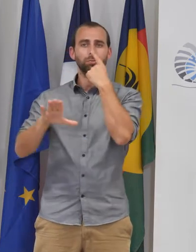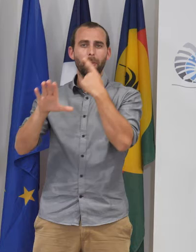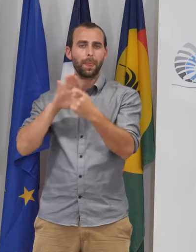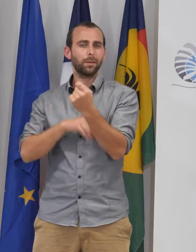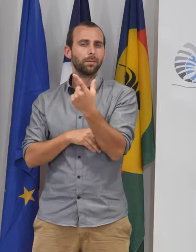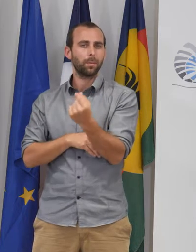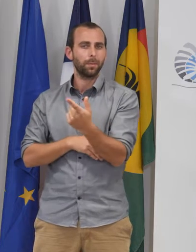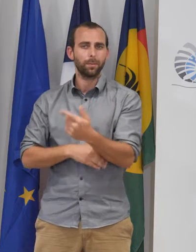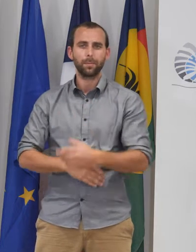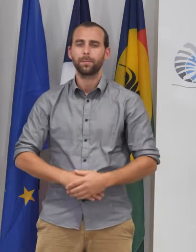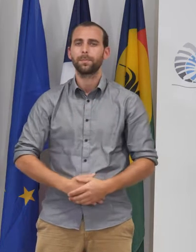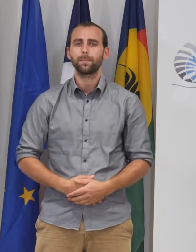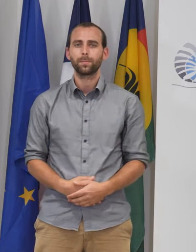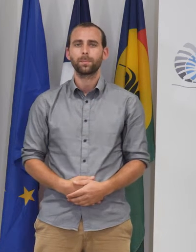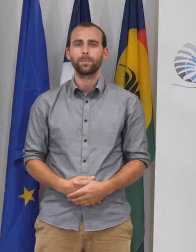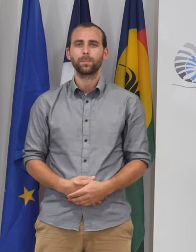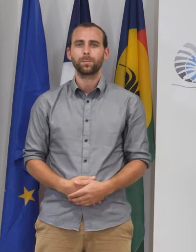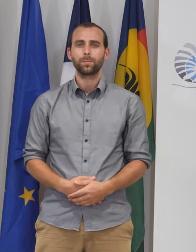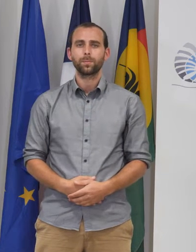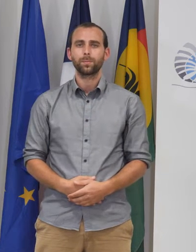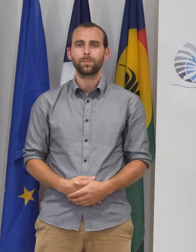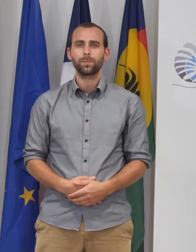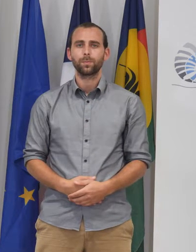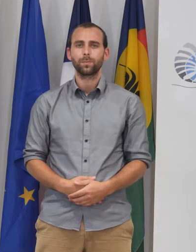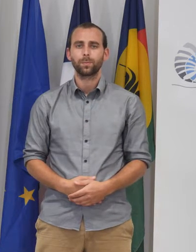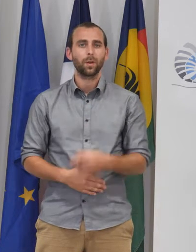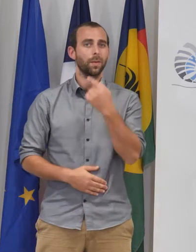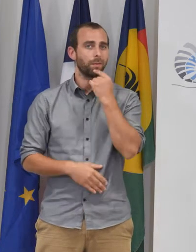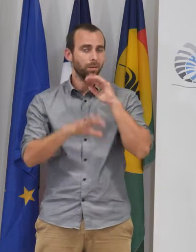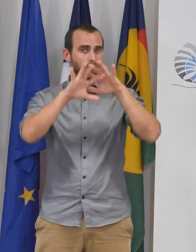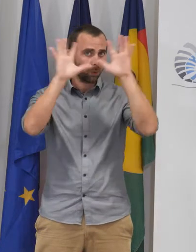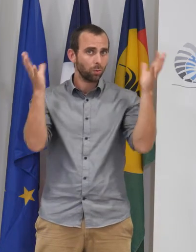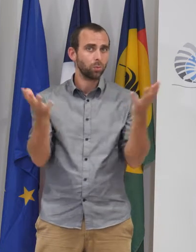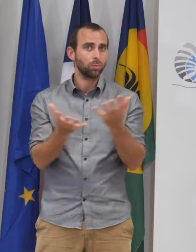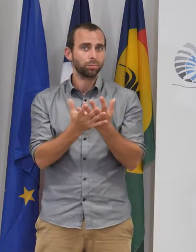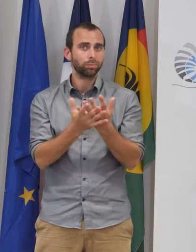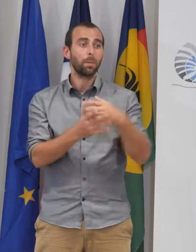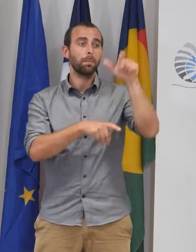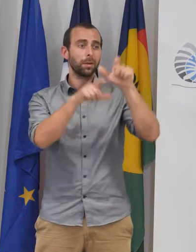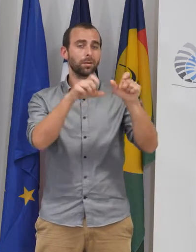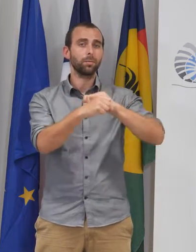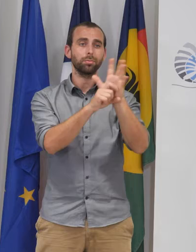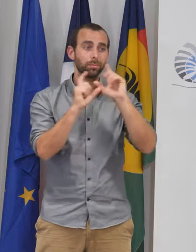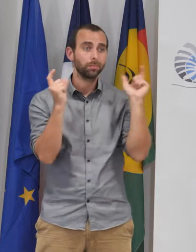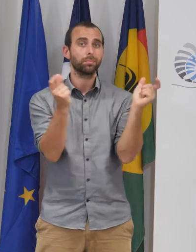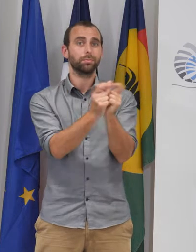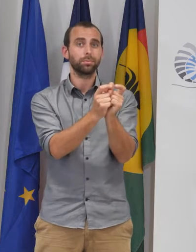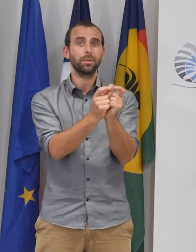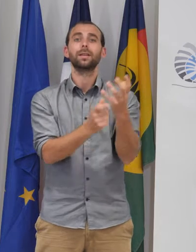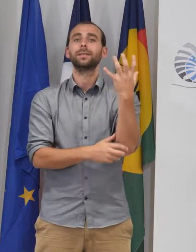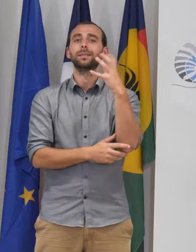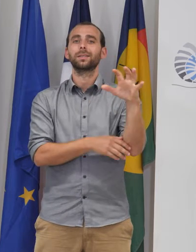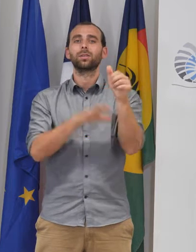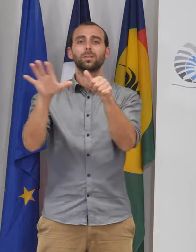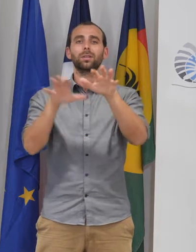tests antigéniques rapides. Cela porte à 565 le nombre total de cas positifs avérés depuis le lundi